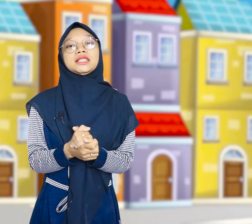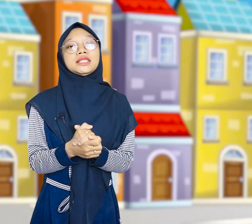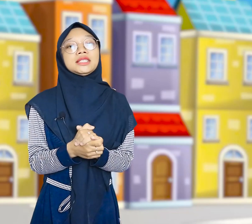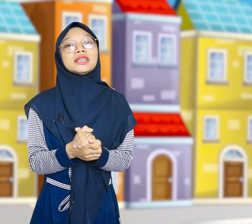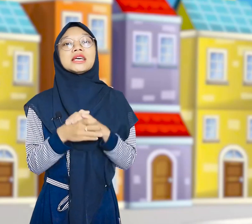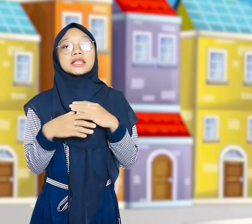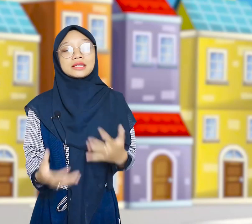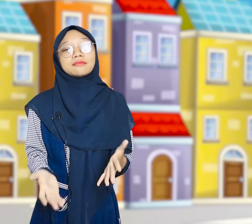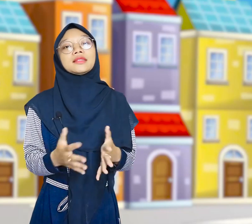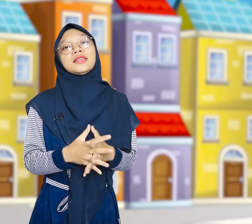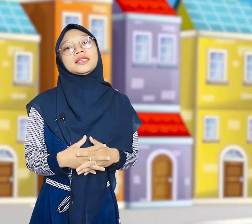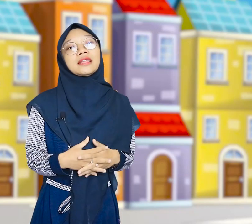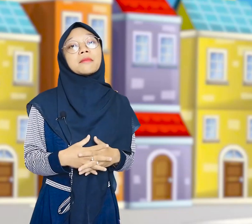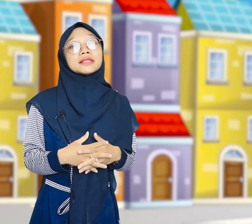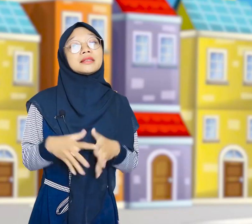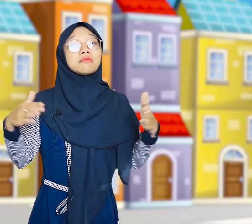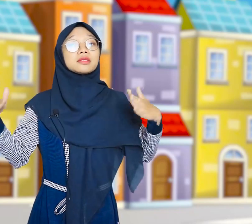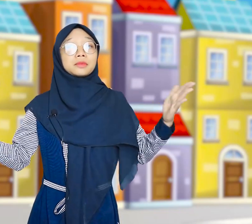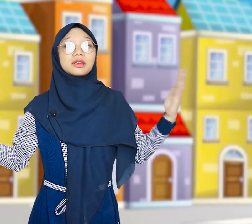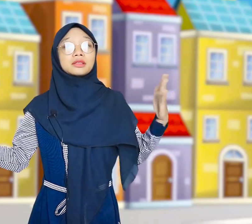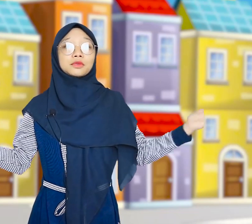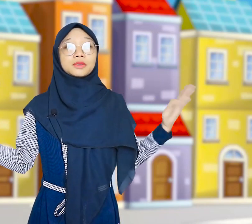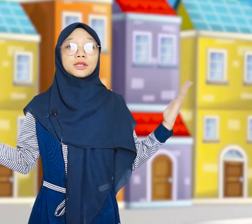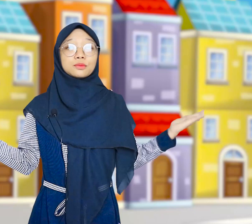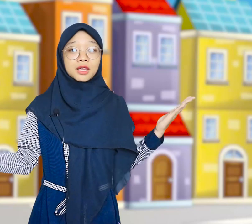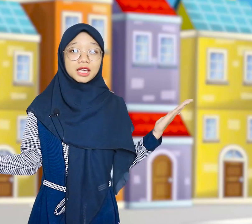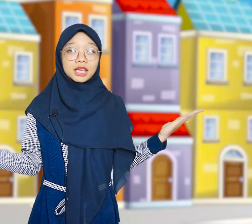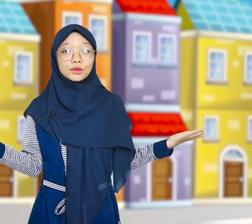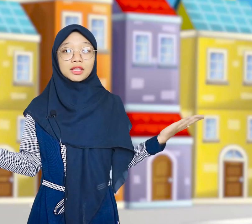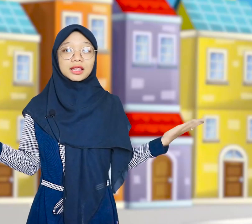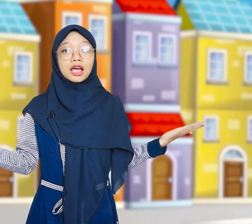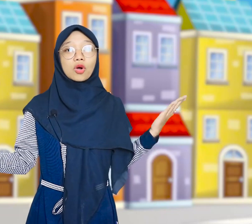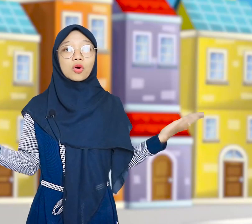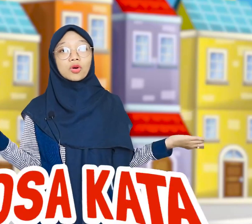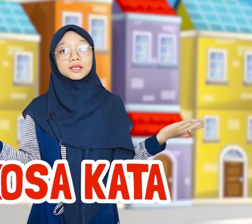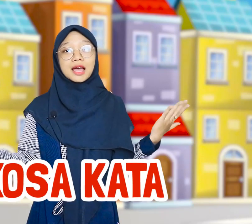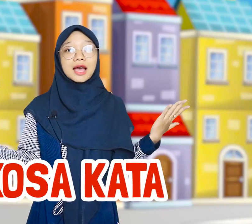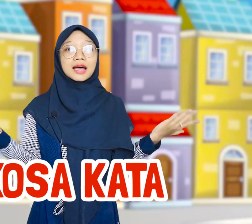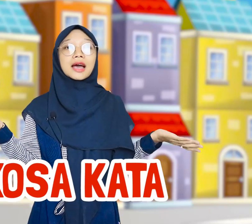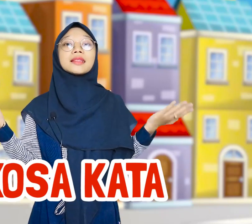ini, materi kita masih sama seperti yang sebelum-sebelumnya, yaitu tentang